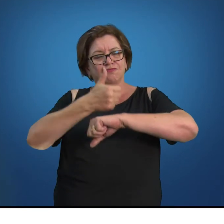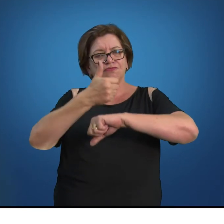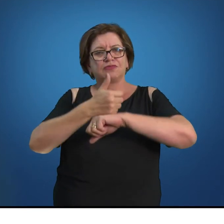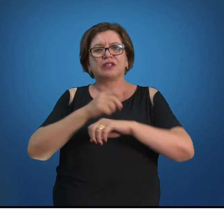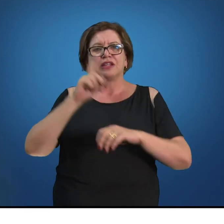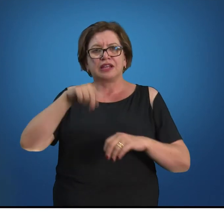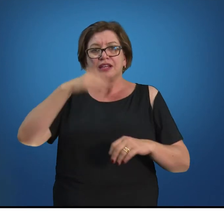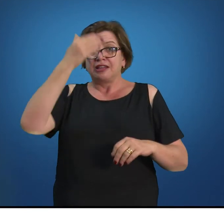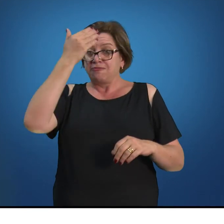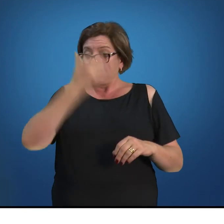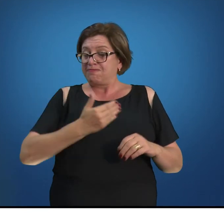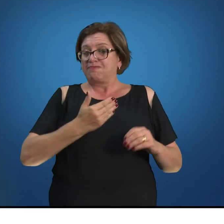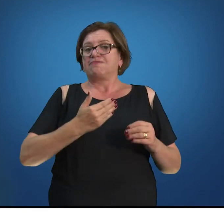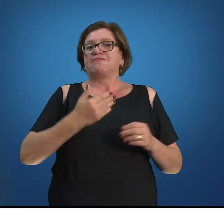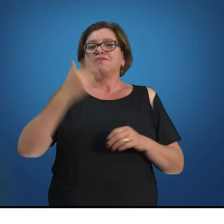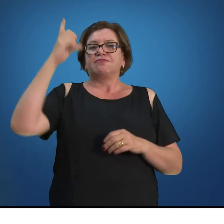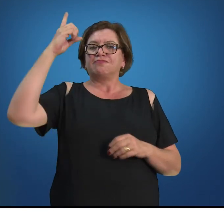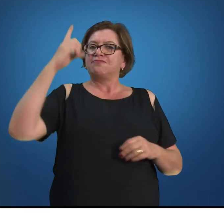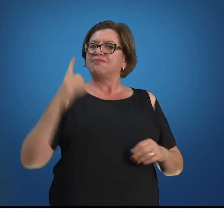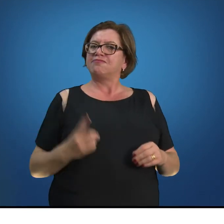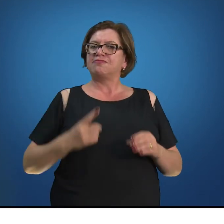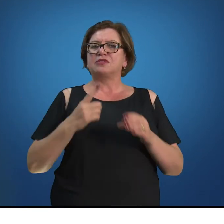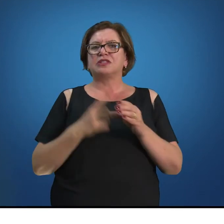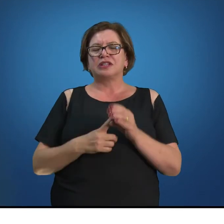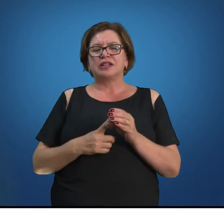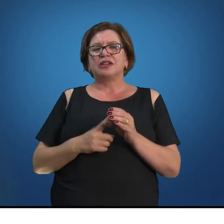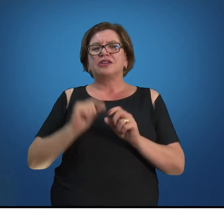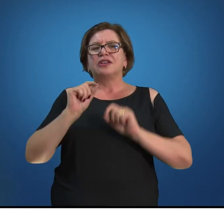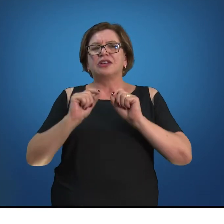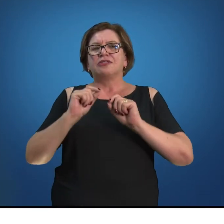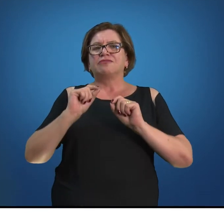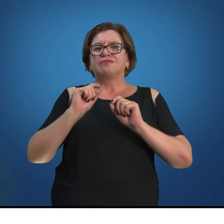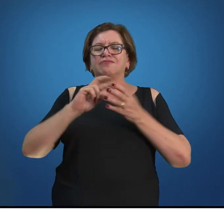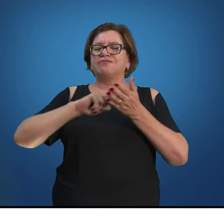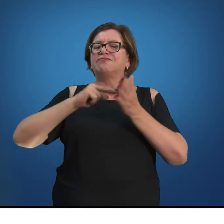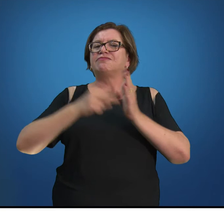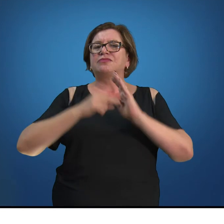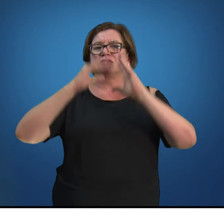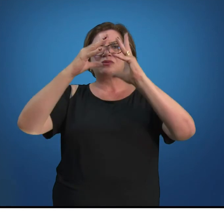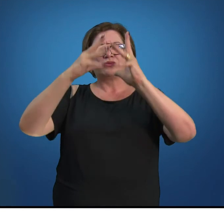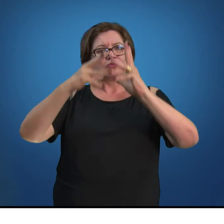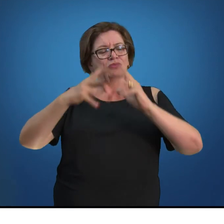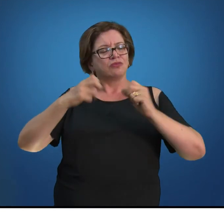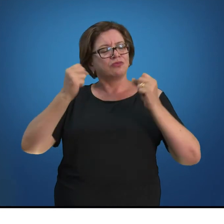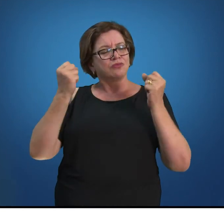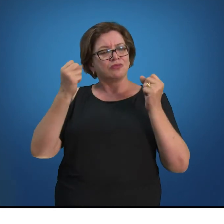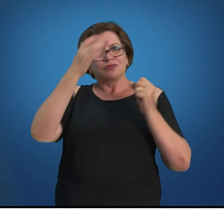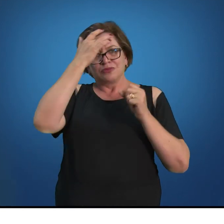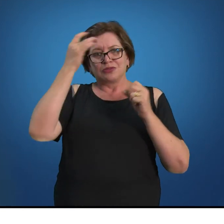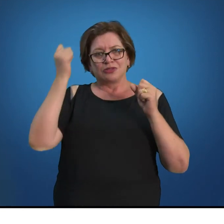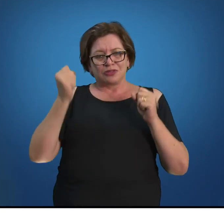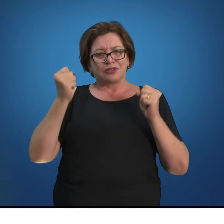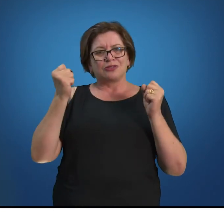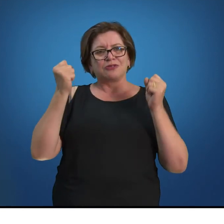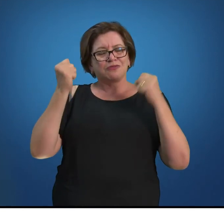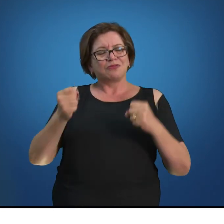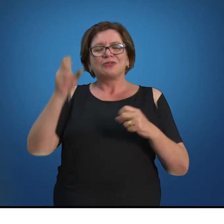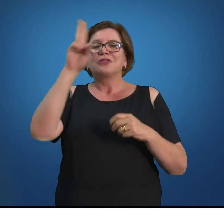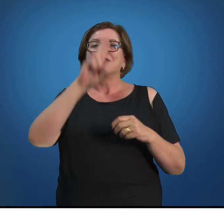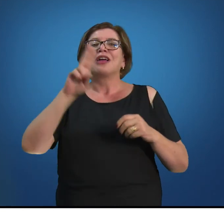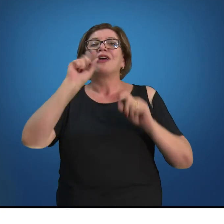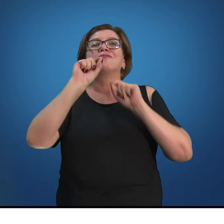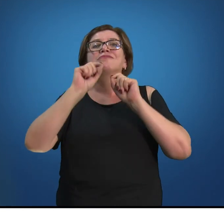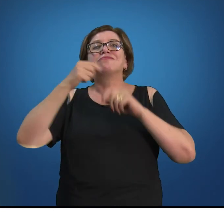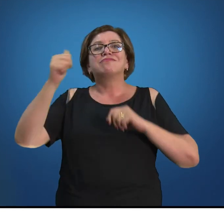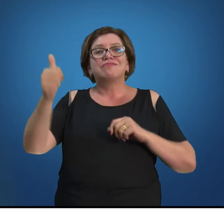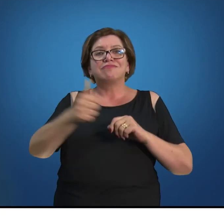cidade, ou seja, todos podem usufruir daquilo que há de melhor dentro da cidade, para todos,